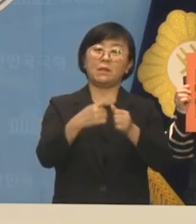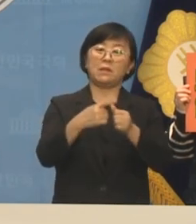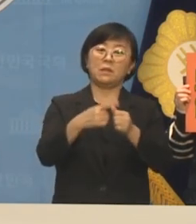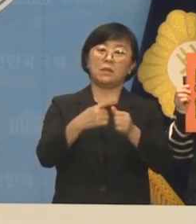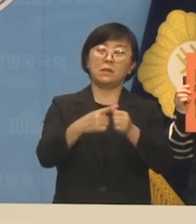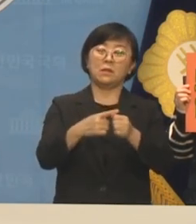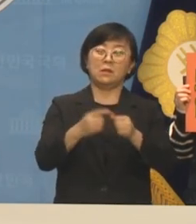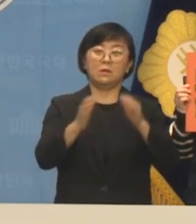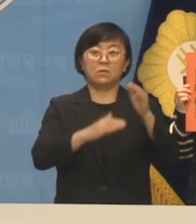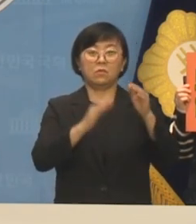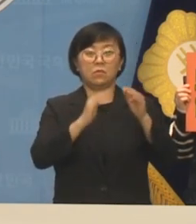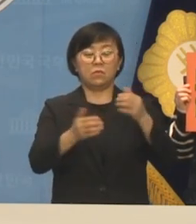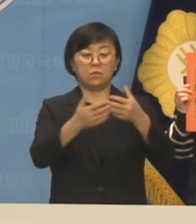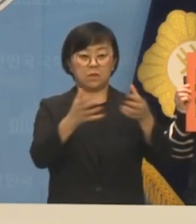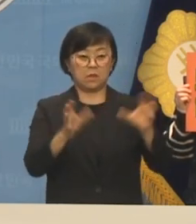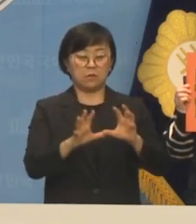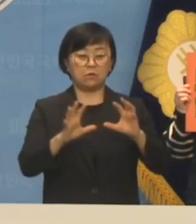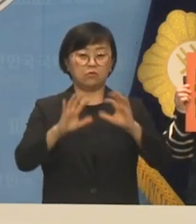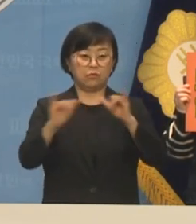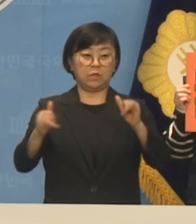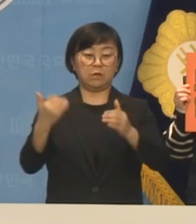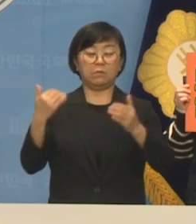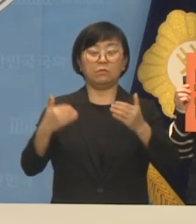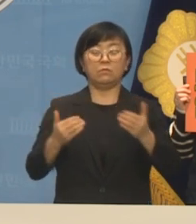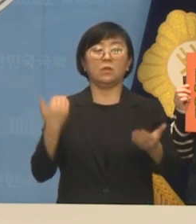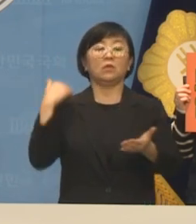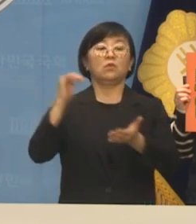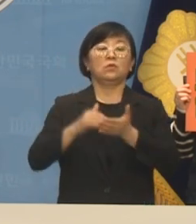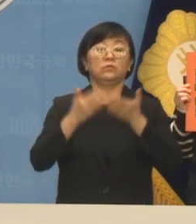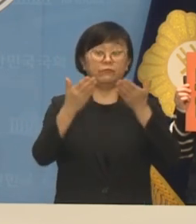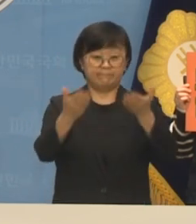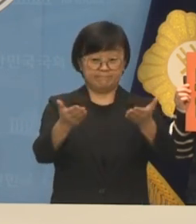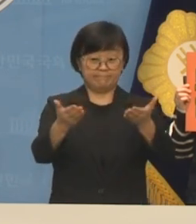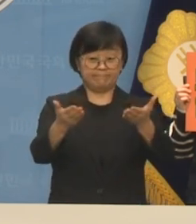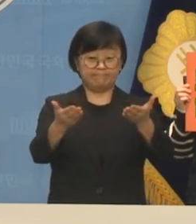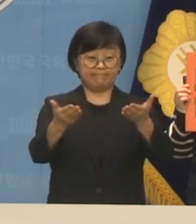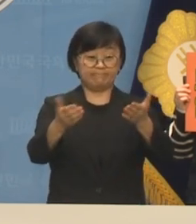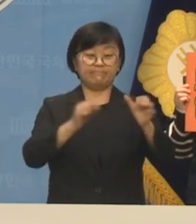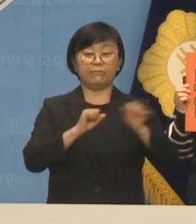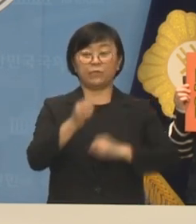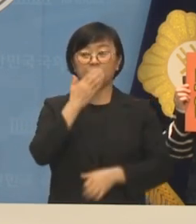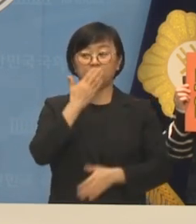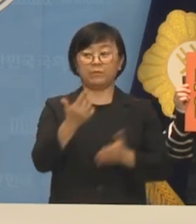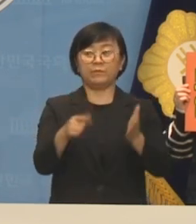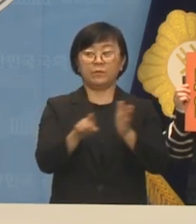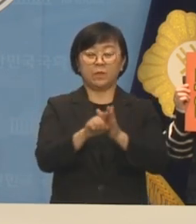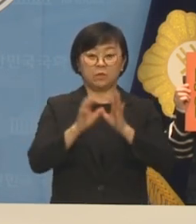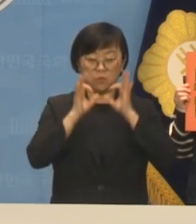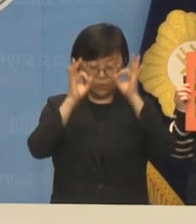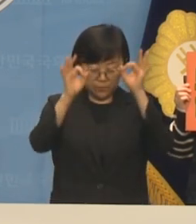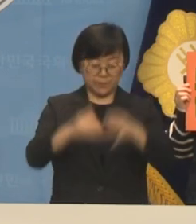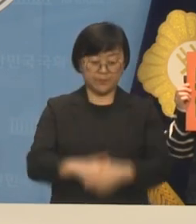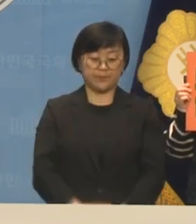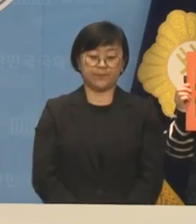비판해서 공공기관을 국민의 품으로 돌려놓을 수 있는 활동을 할 수 있도록 노력할